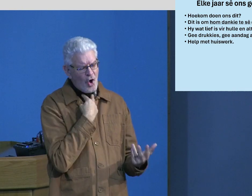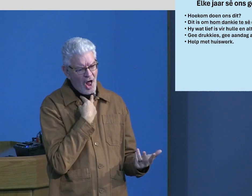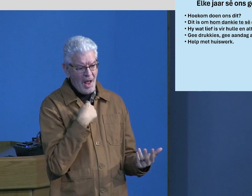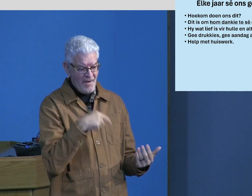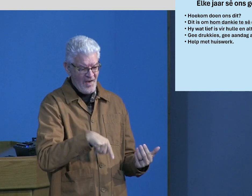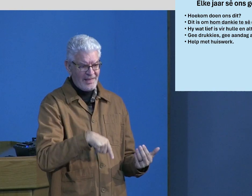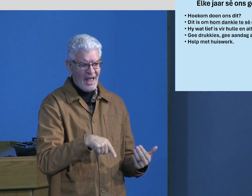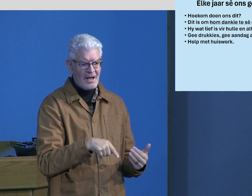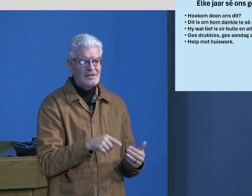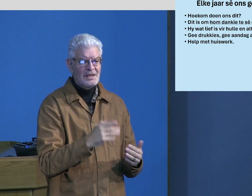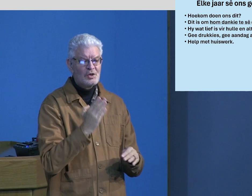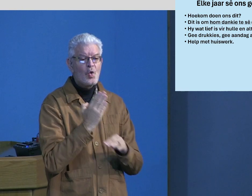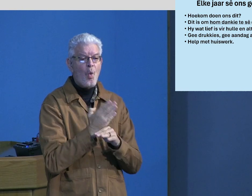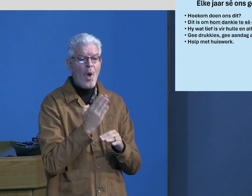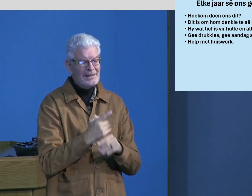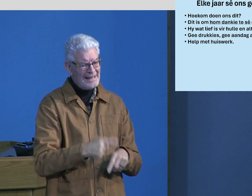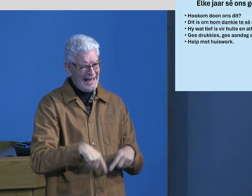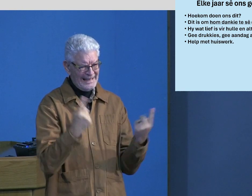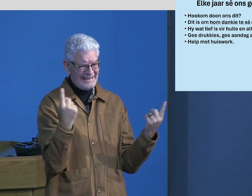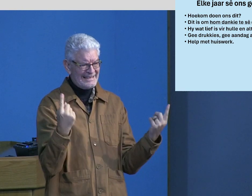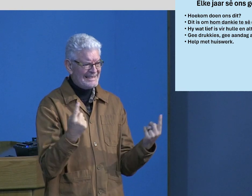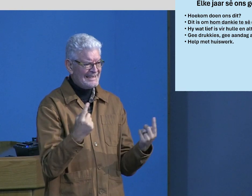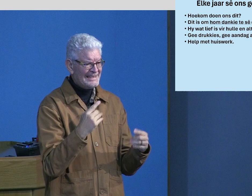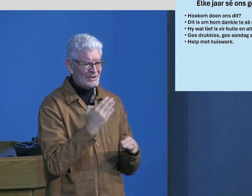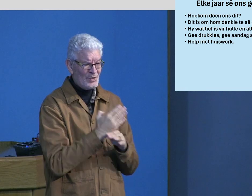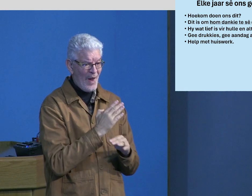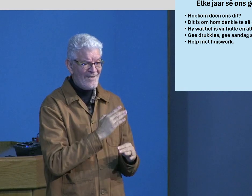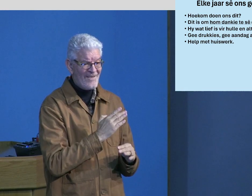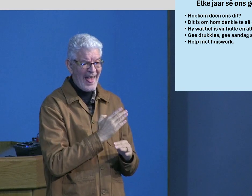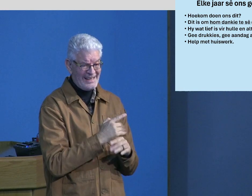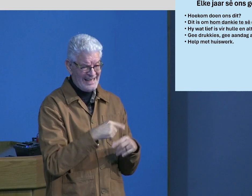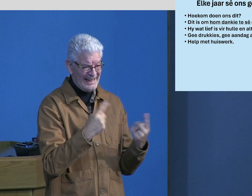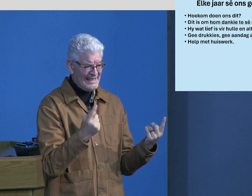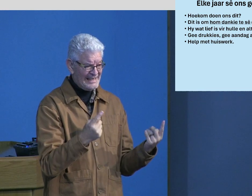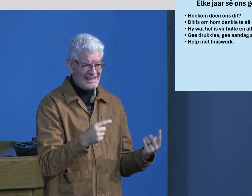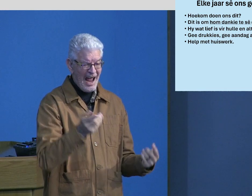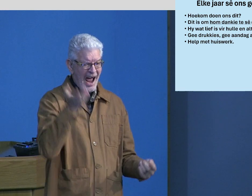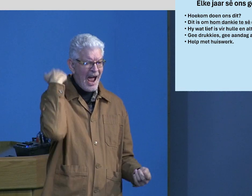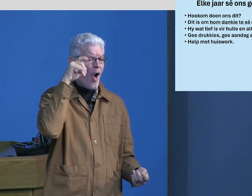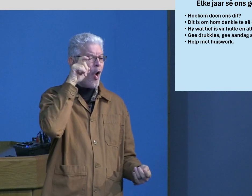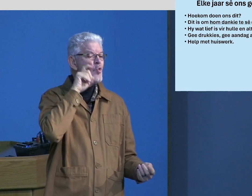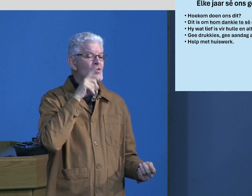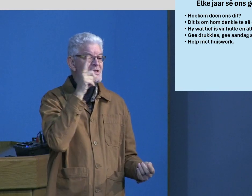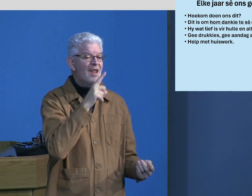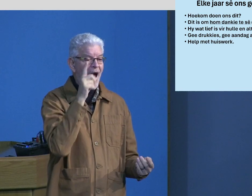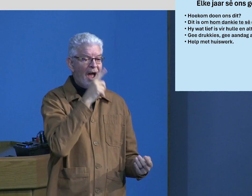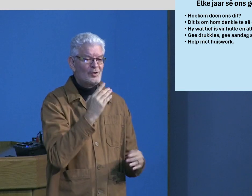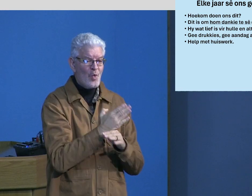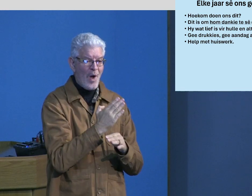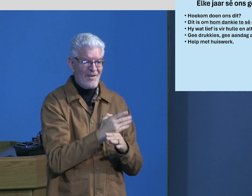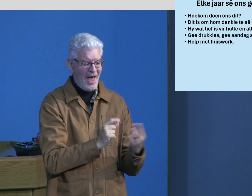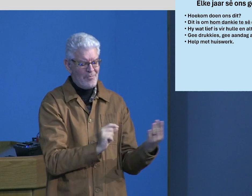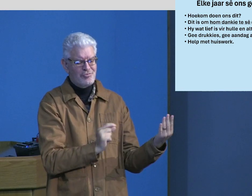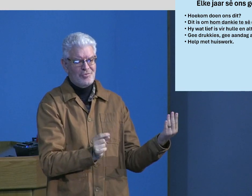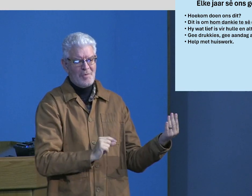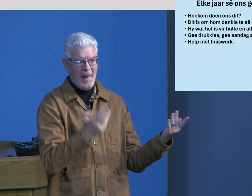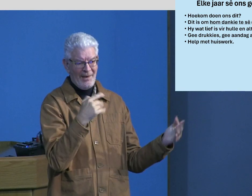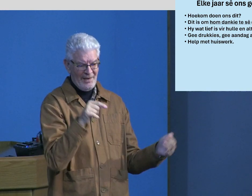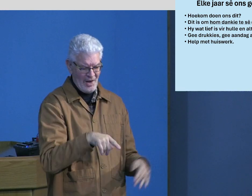gaan sit en hulle verduidelik. Ja, weet die skool is in vandag se tyd is heel wat anders. Ons ou tye se skool waar